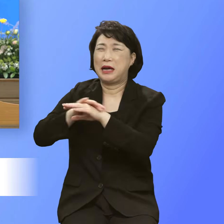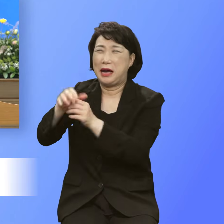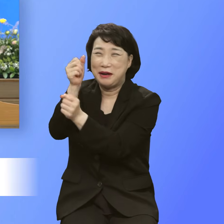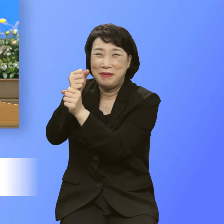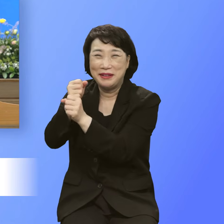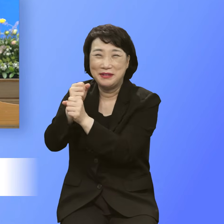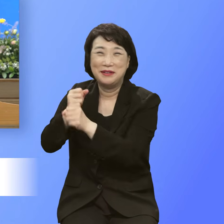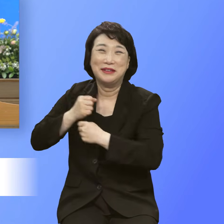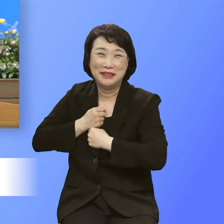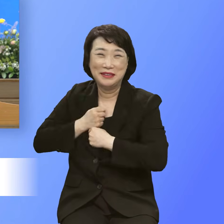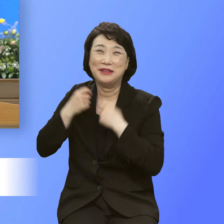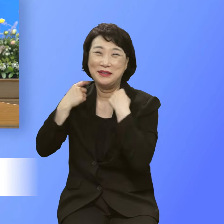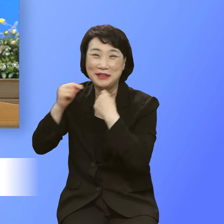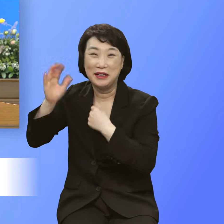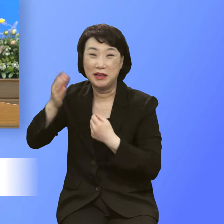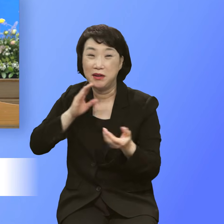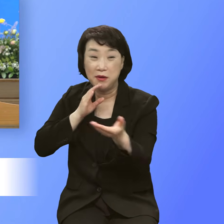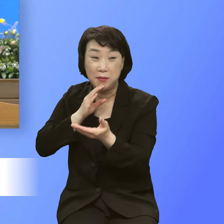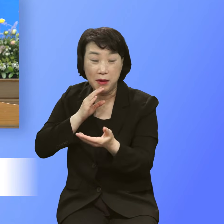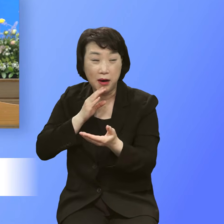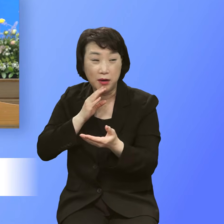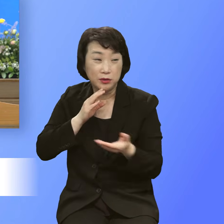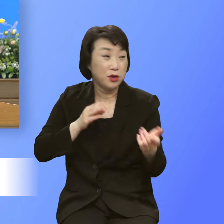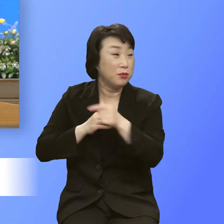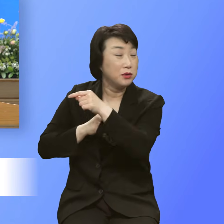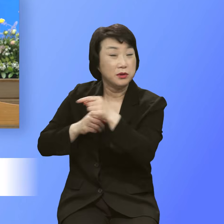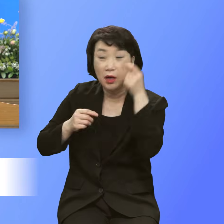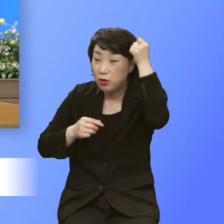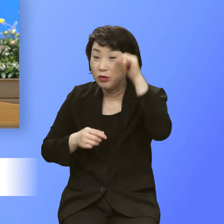나가겠느냐. 근데 뭐 가꾸려고 그래?